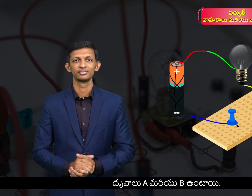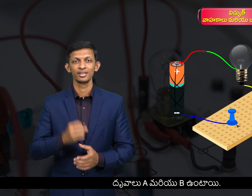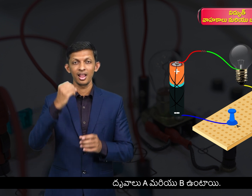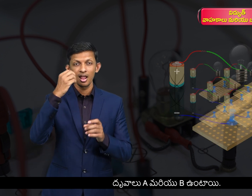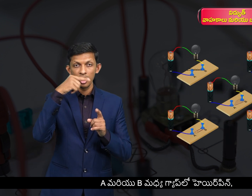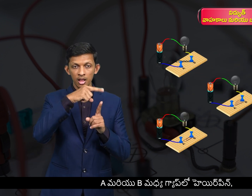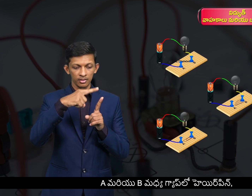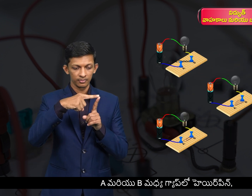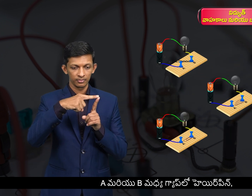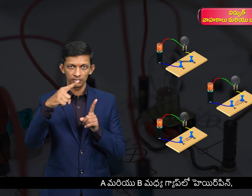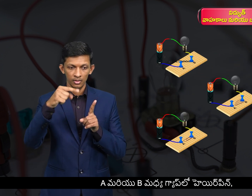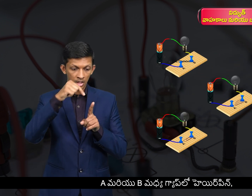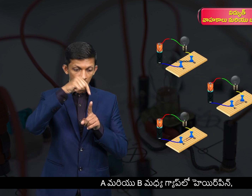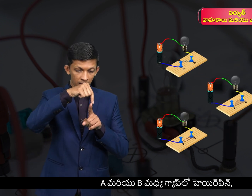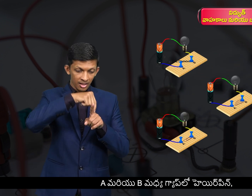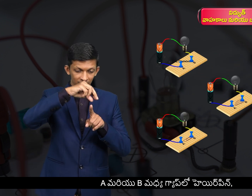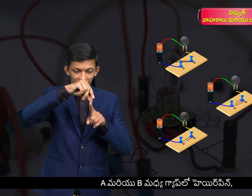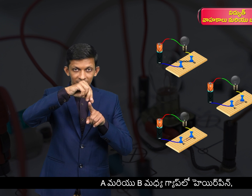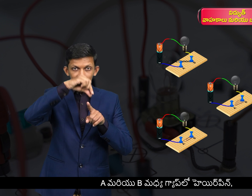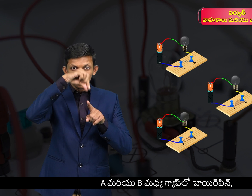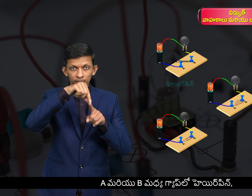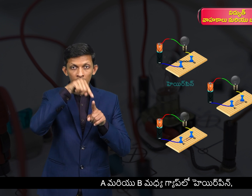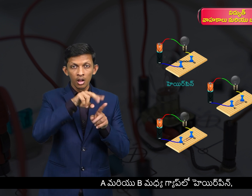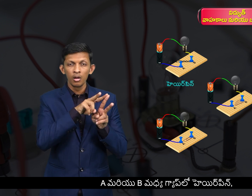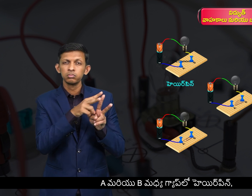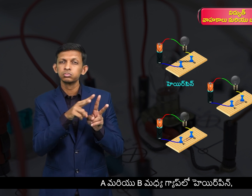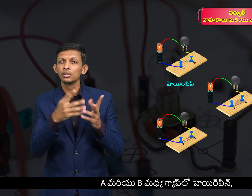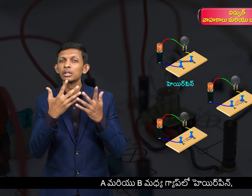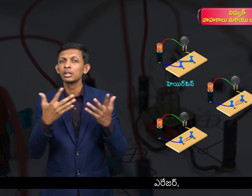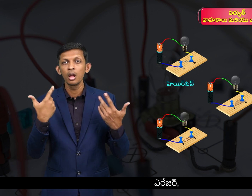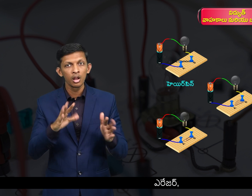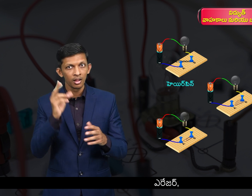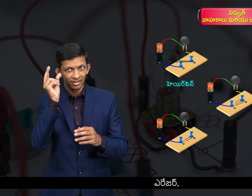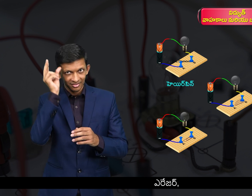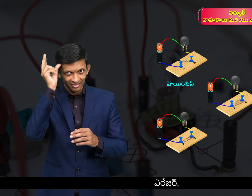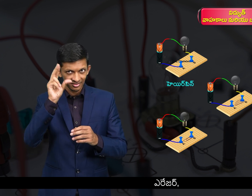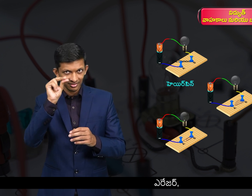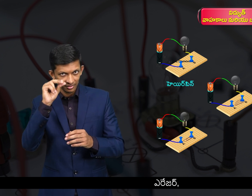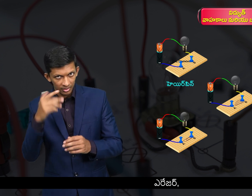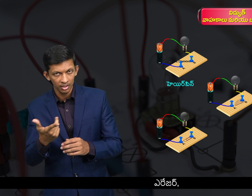ఉంటాయి. A మరియు B మధ్య గ్యాప్లో హెయిర్ పిన్, ఎరేజర్,